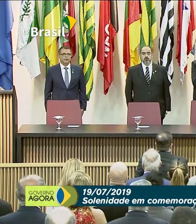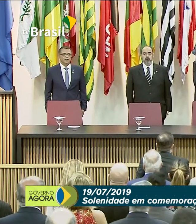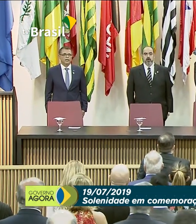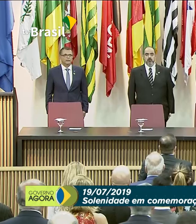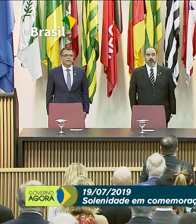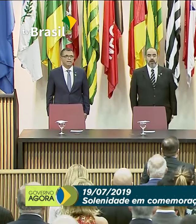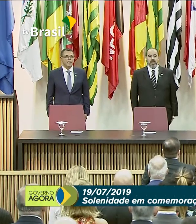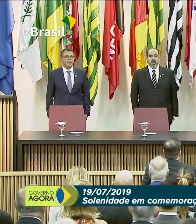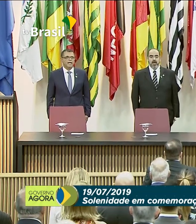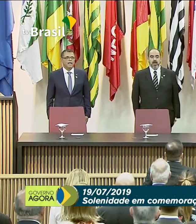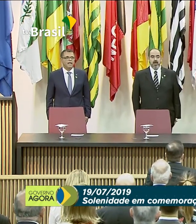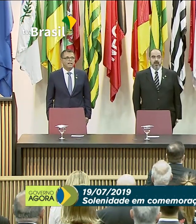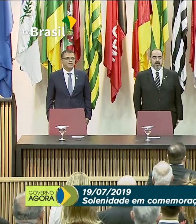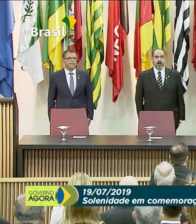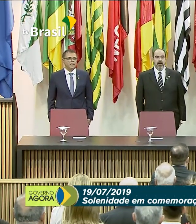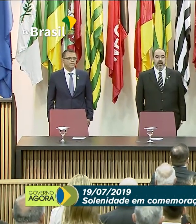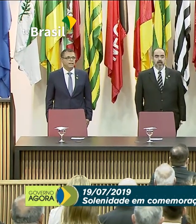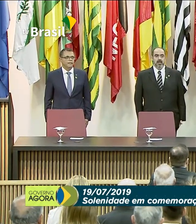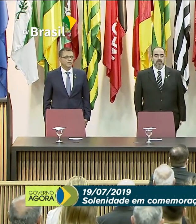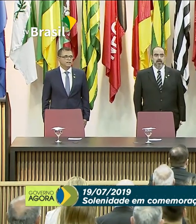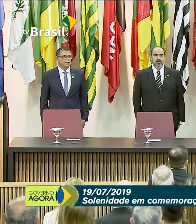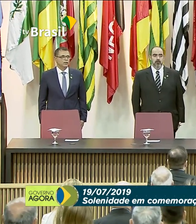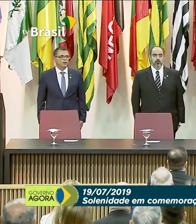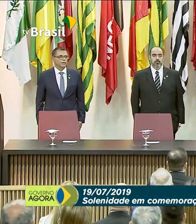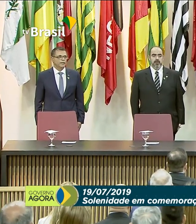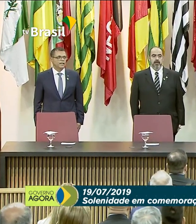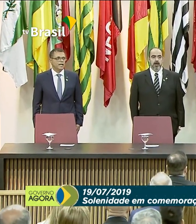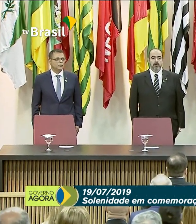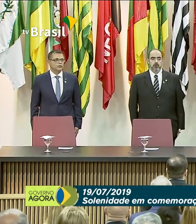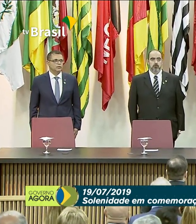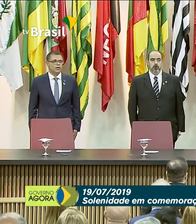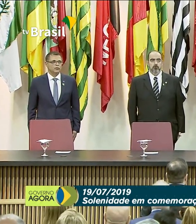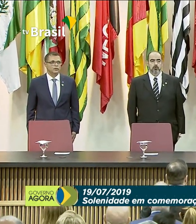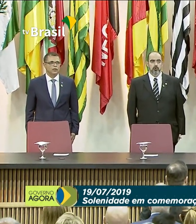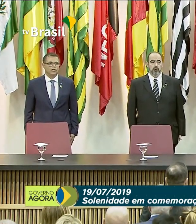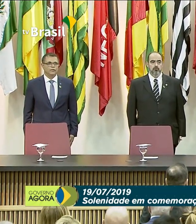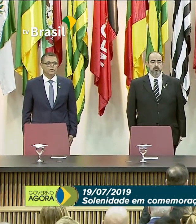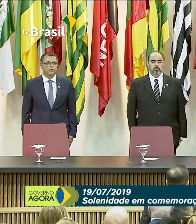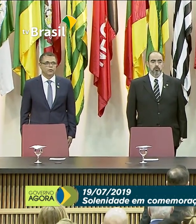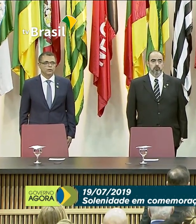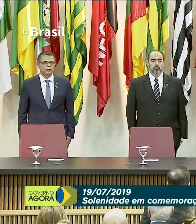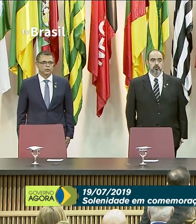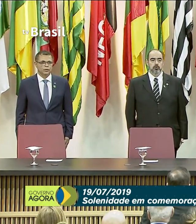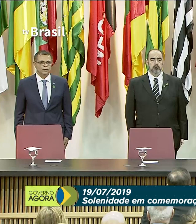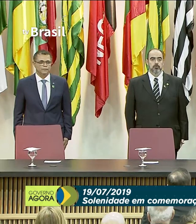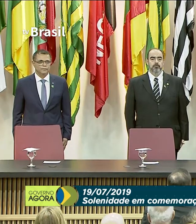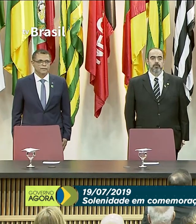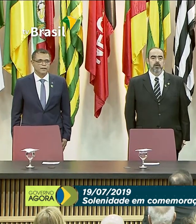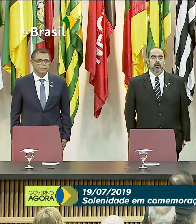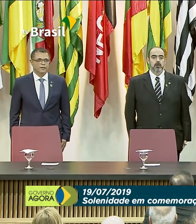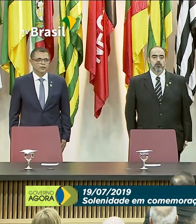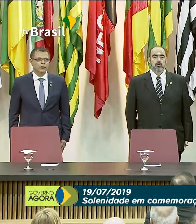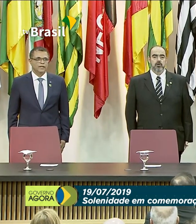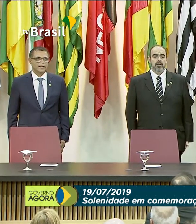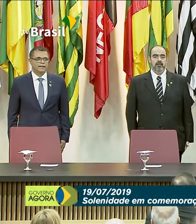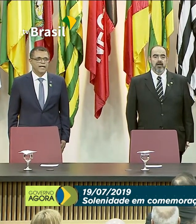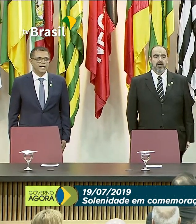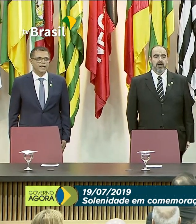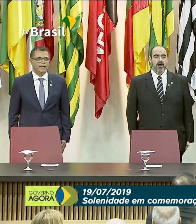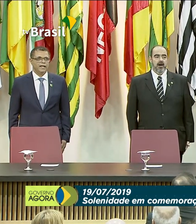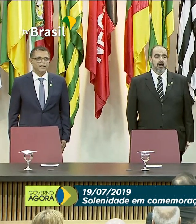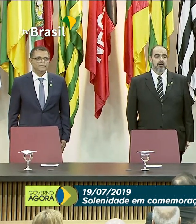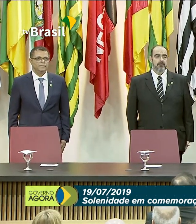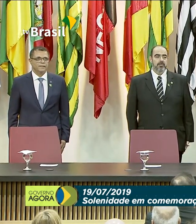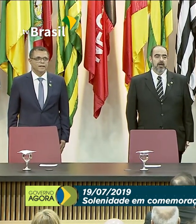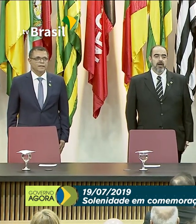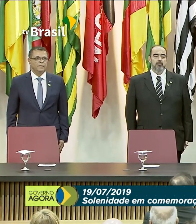e forão da América, iluminado ao sol do novo mundo. Do que a